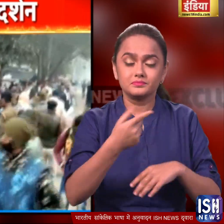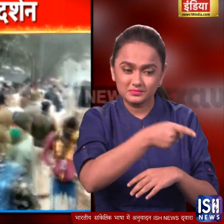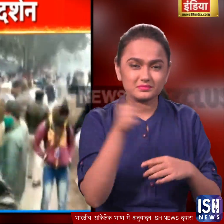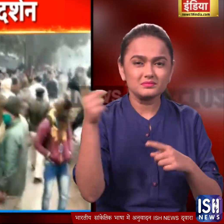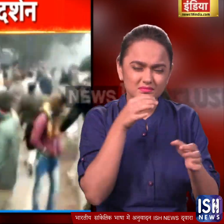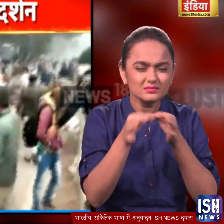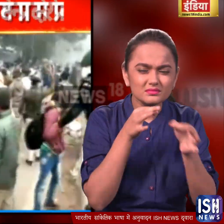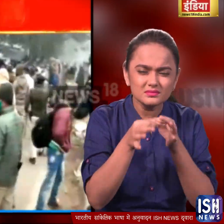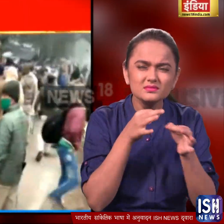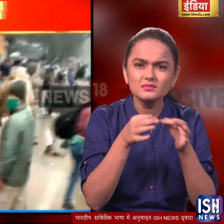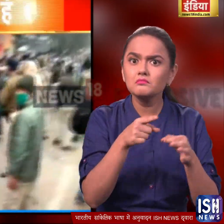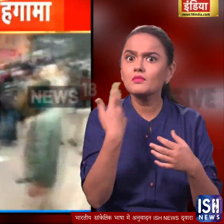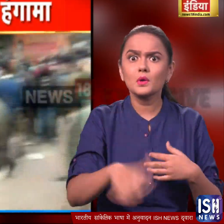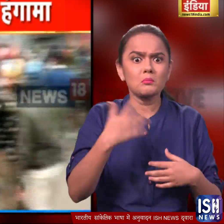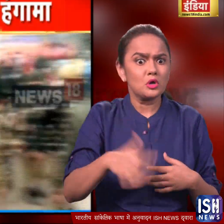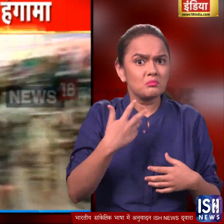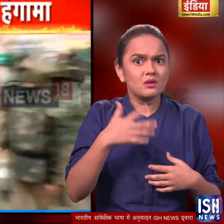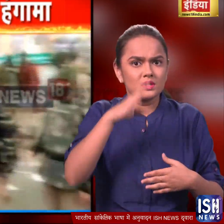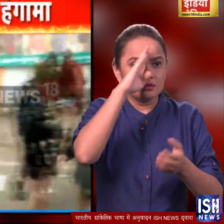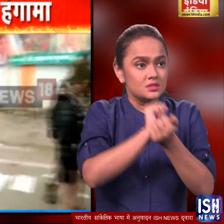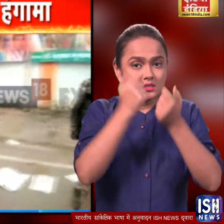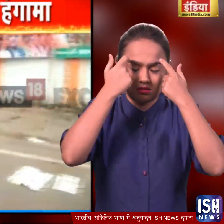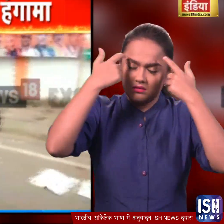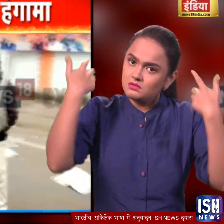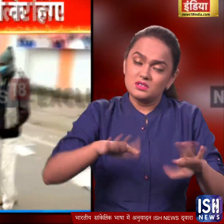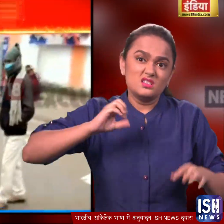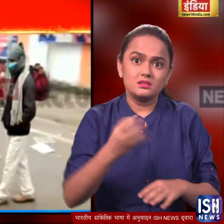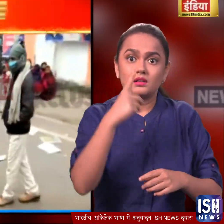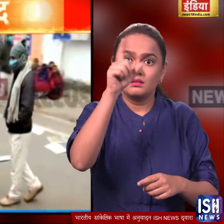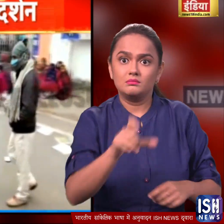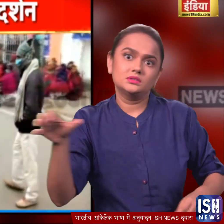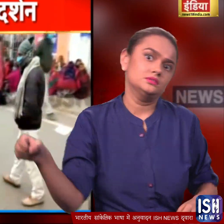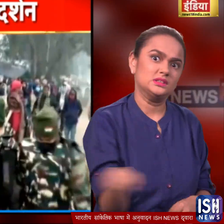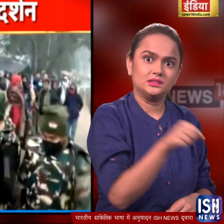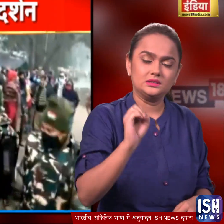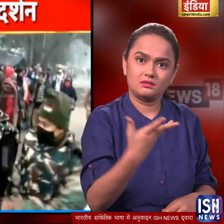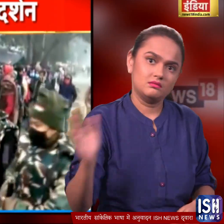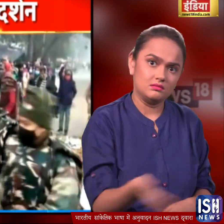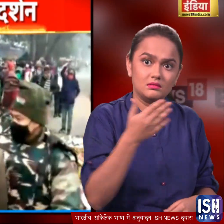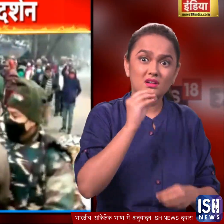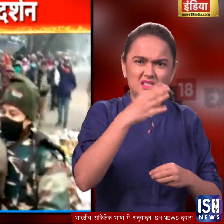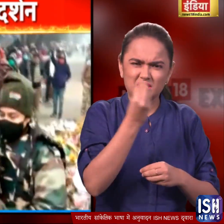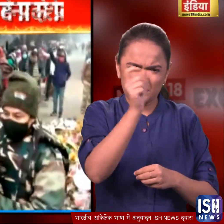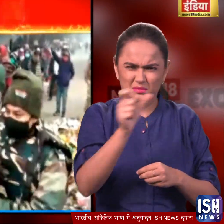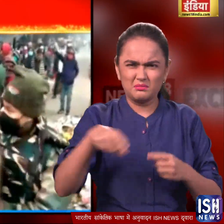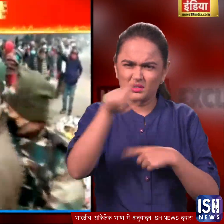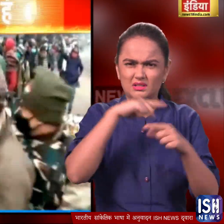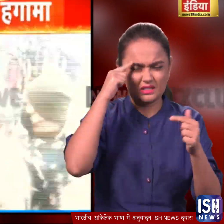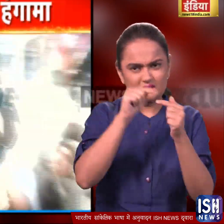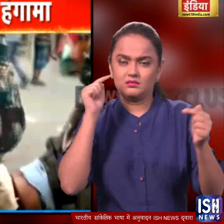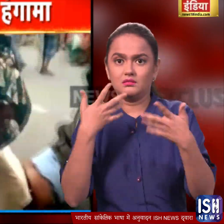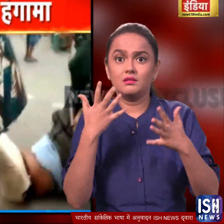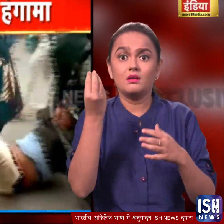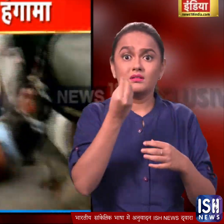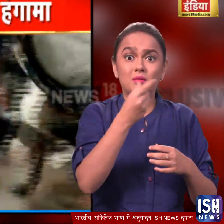लिहाजा जब बात समझाने से नहीं बनी तो पुलिस वालों ने एक एक कर प्रदर्शनकारियों को हिरासत में लेना शुरू कर दिया, जिसका कुछ लोगों ने विरोध किया तो पुलिस वालों